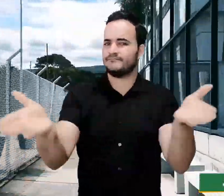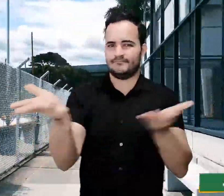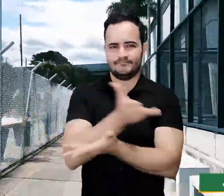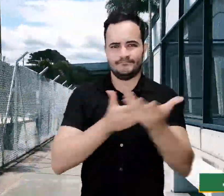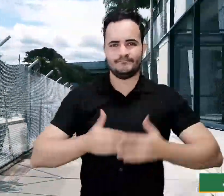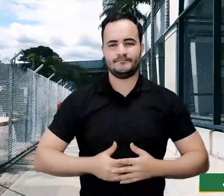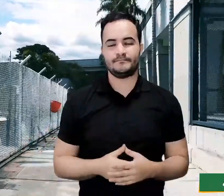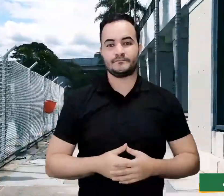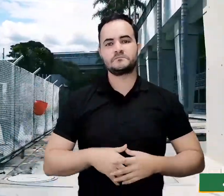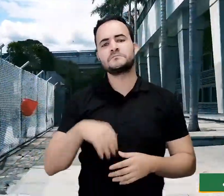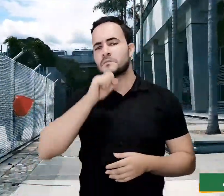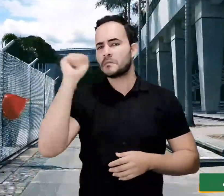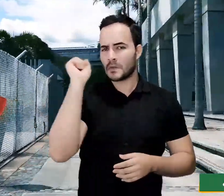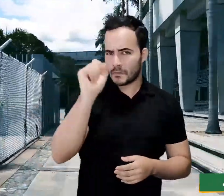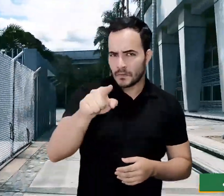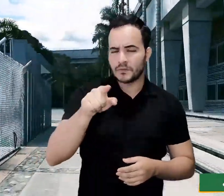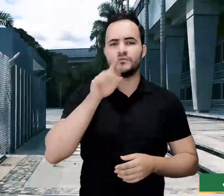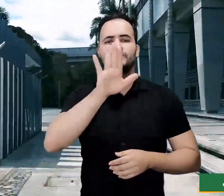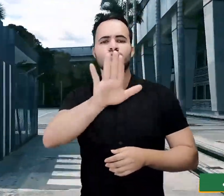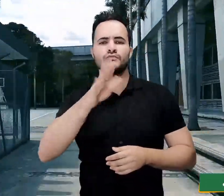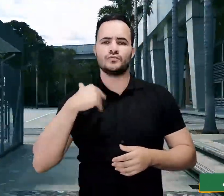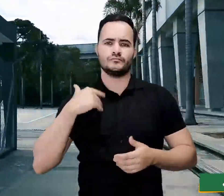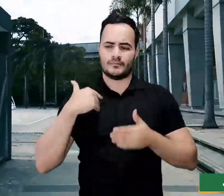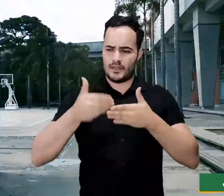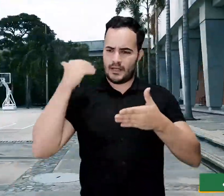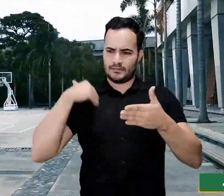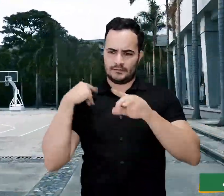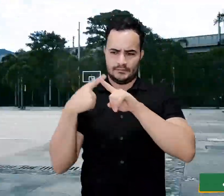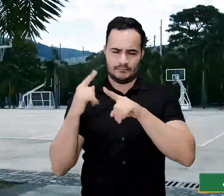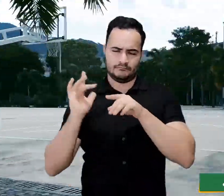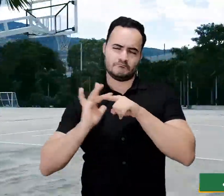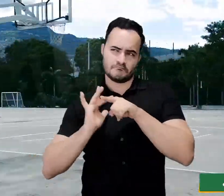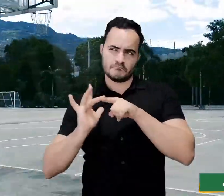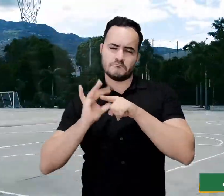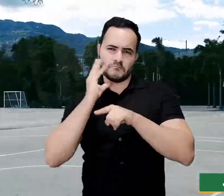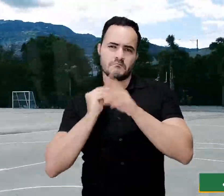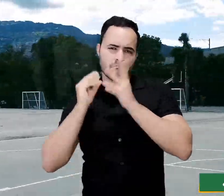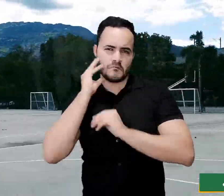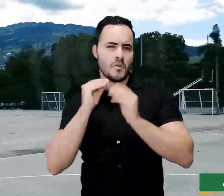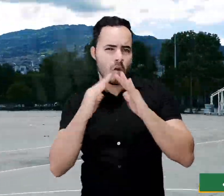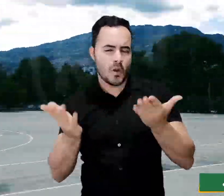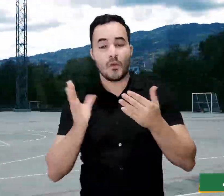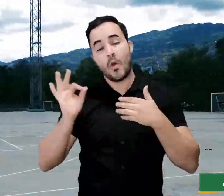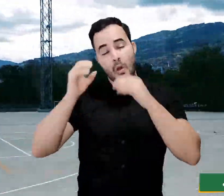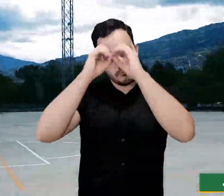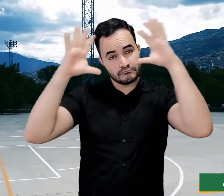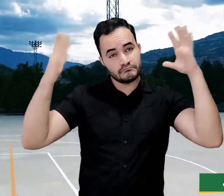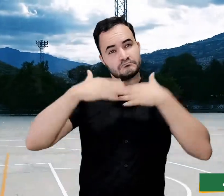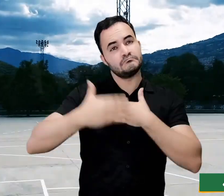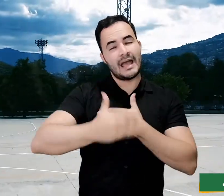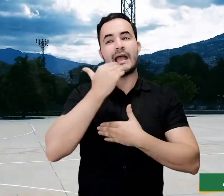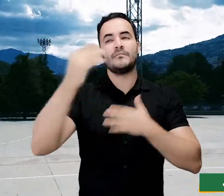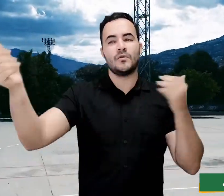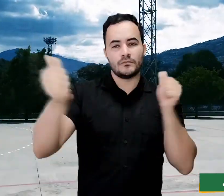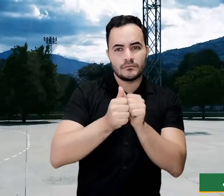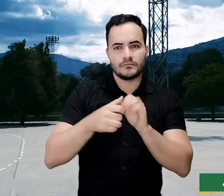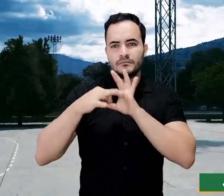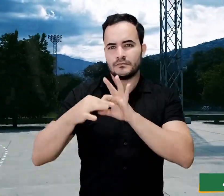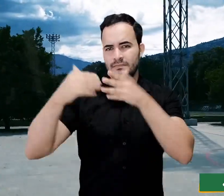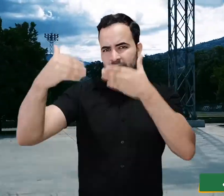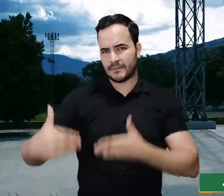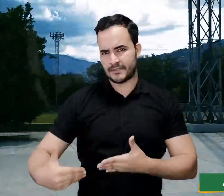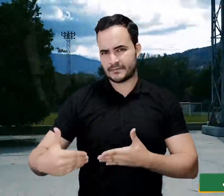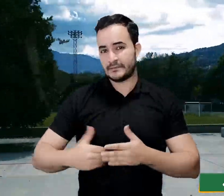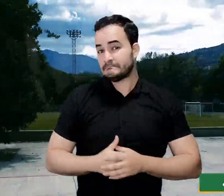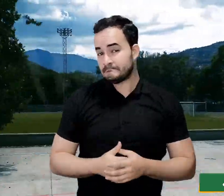¿Cómo ha sido tu experiencia o te imaginas que sería al trabajar con personas con discapacidad? En caso de tener discapacidad,